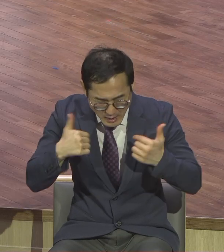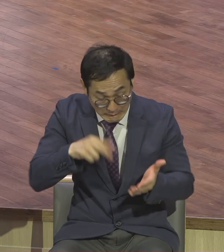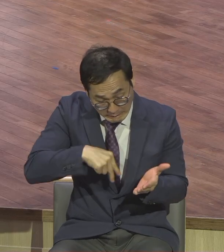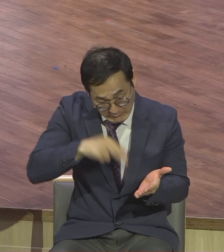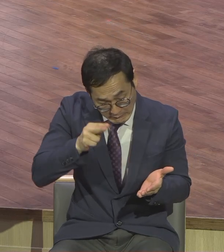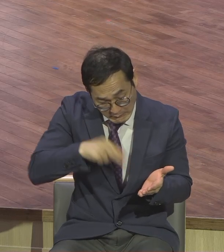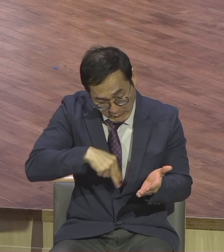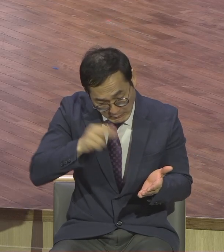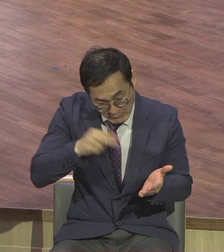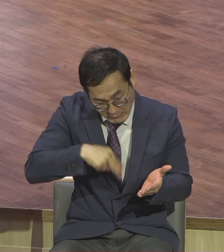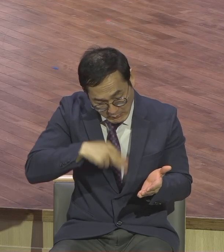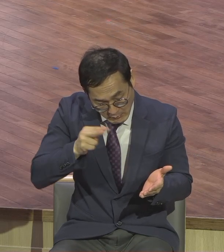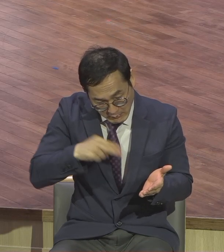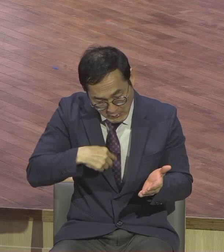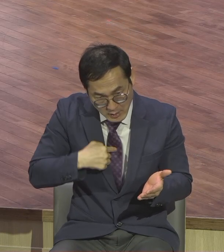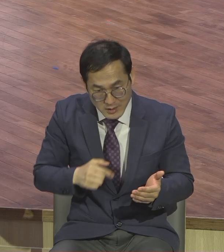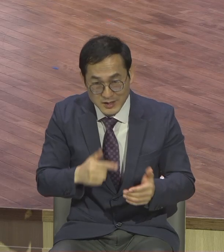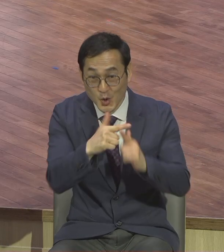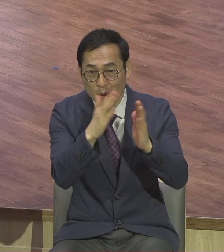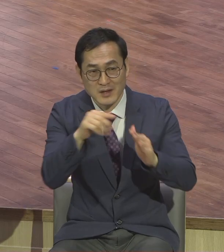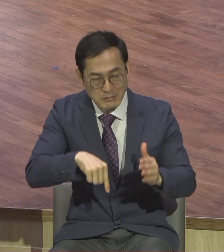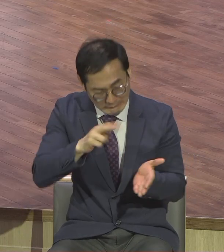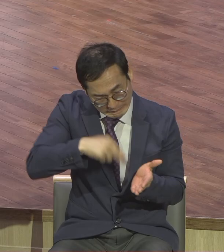그래서 해외 출장 가버렸어요.